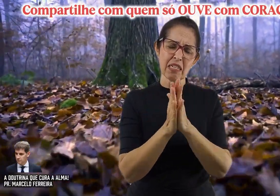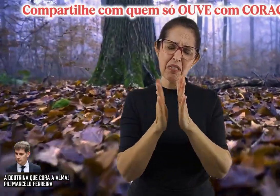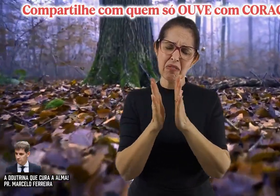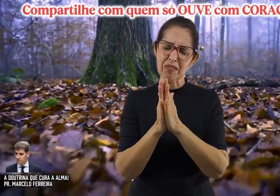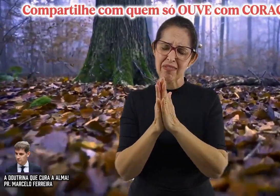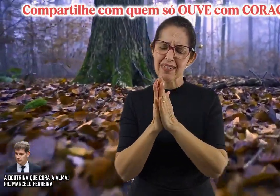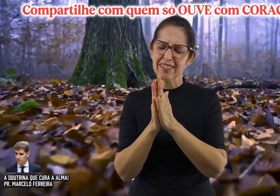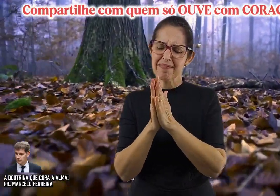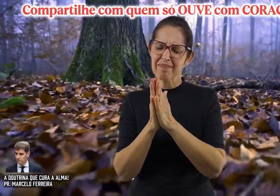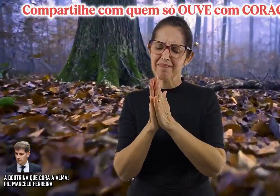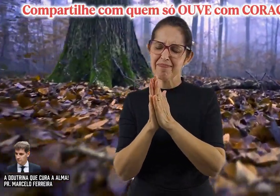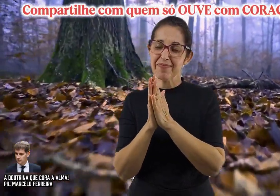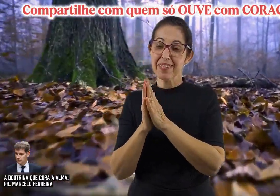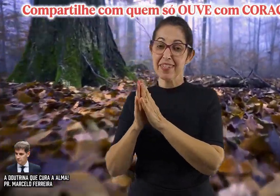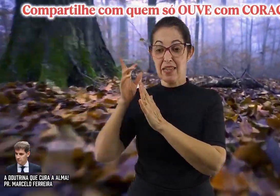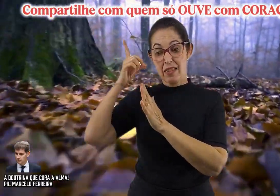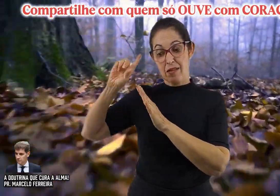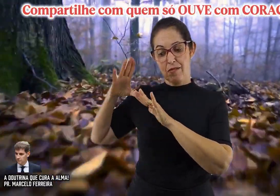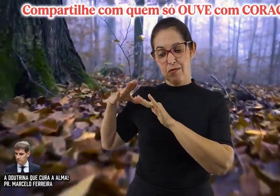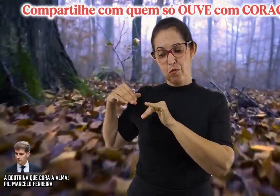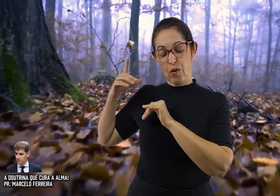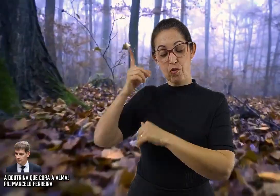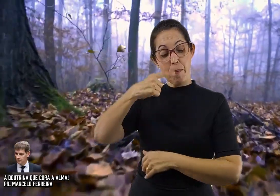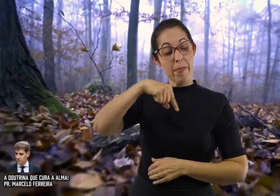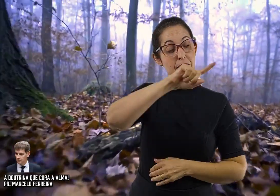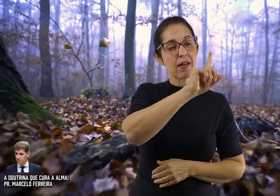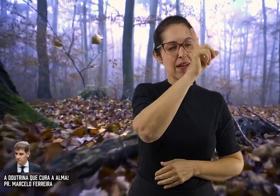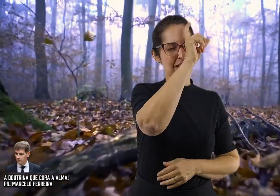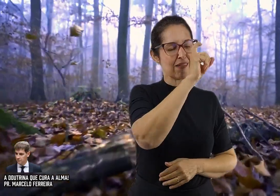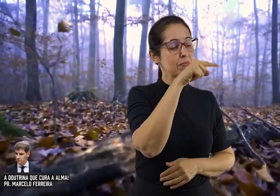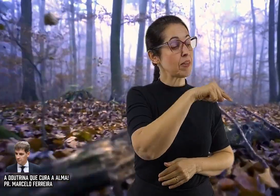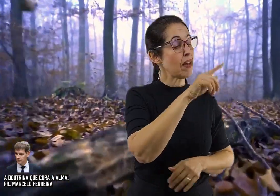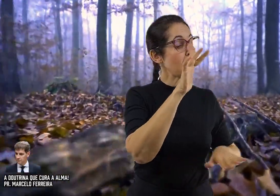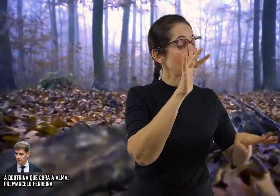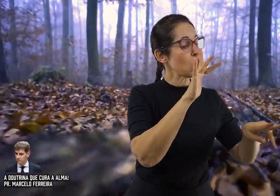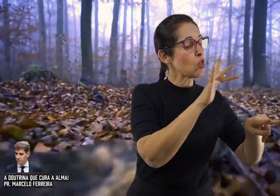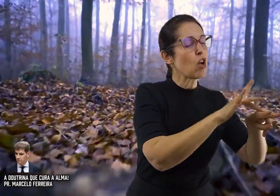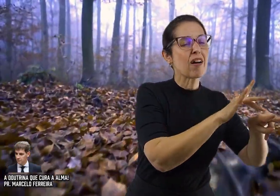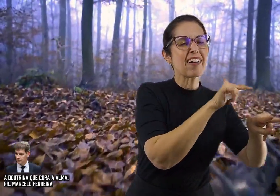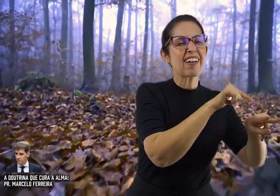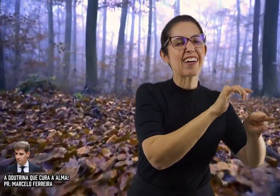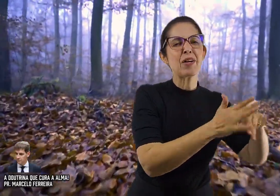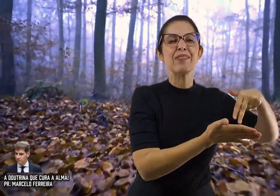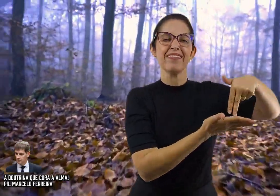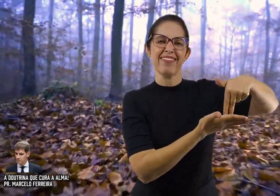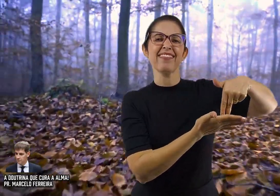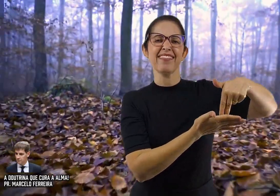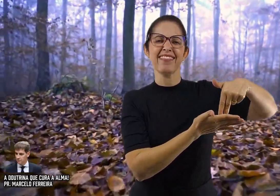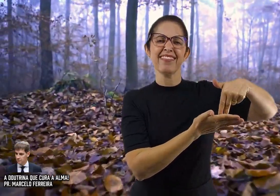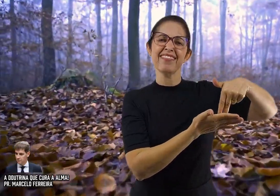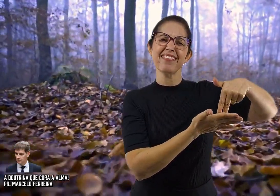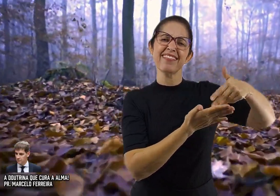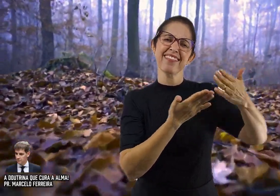e cura o enfermo. O Senhor cura às vezes usando ninguém, usando o corpo.